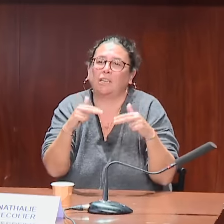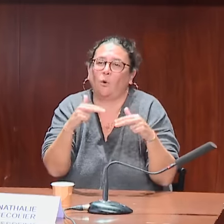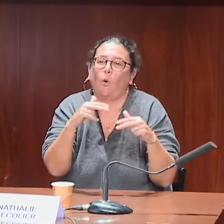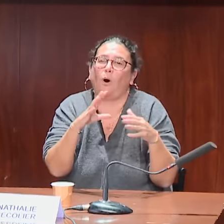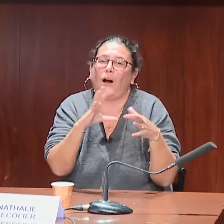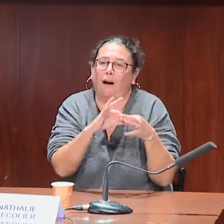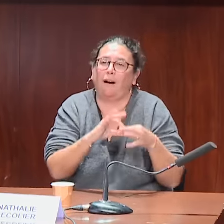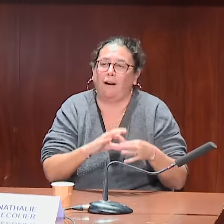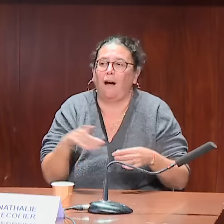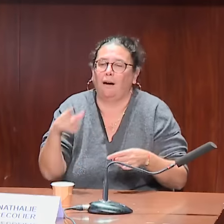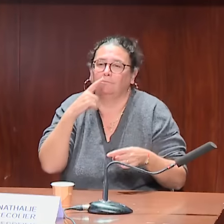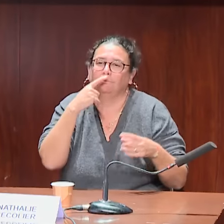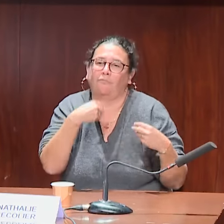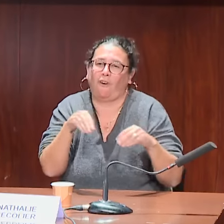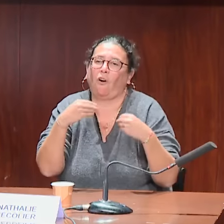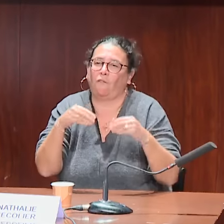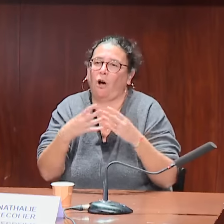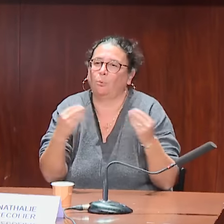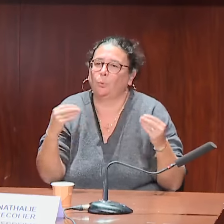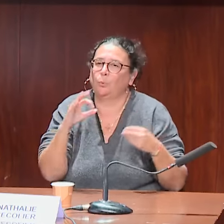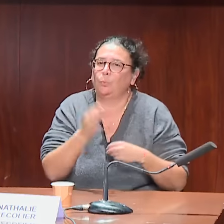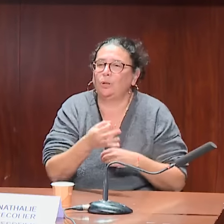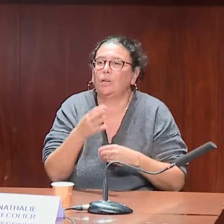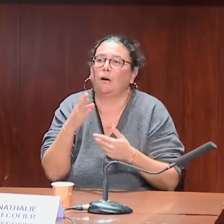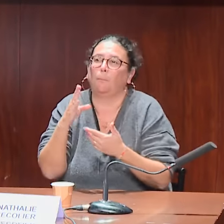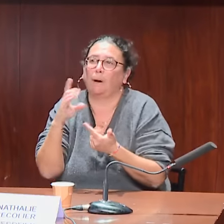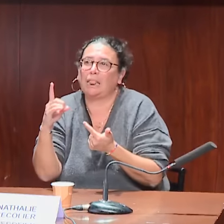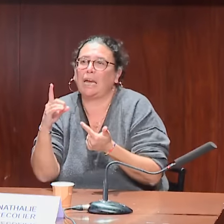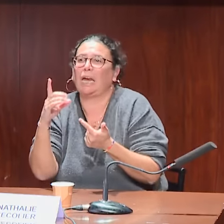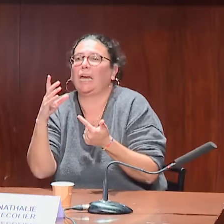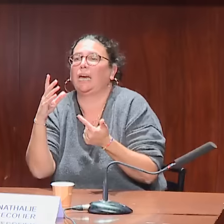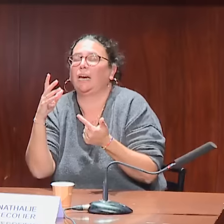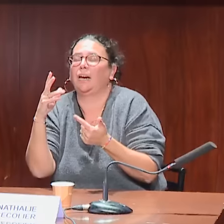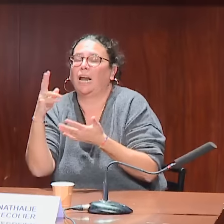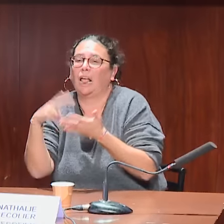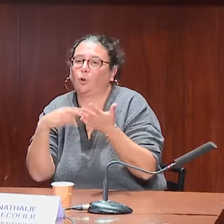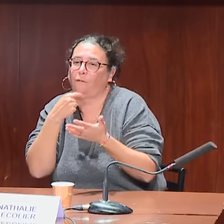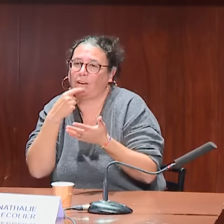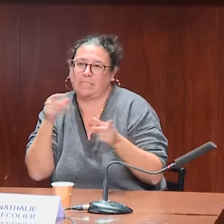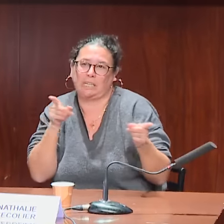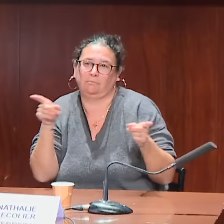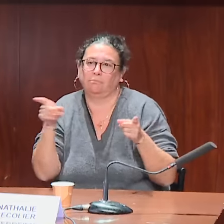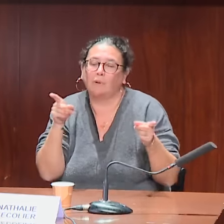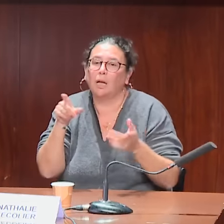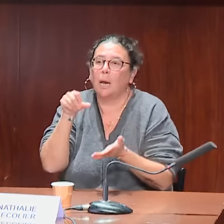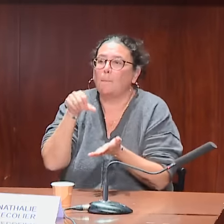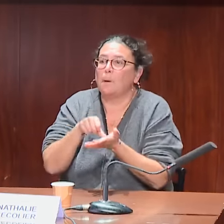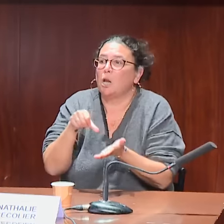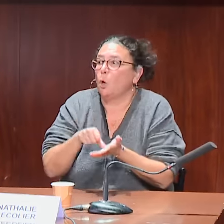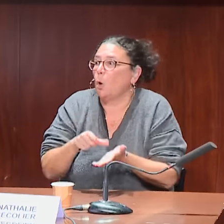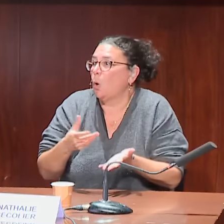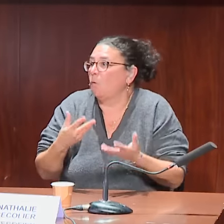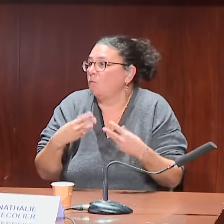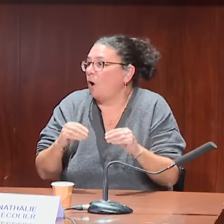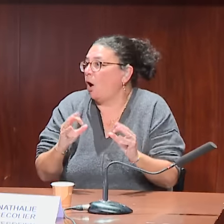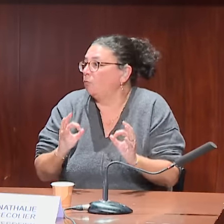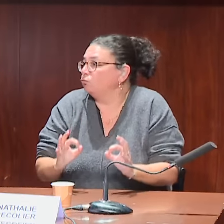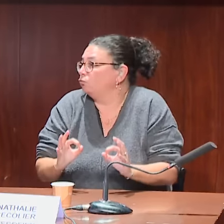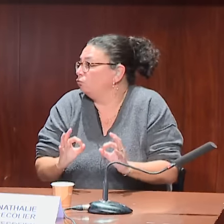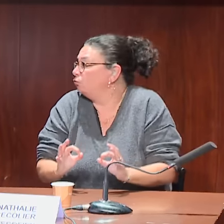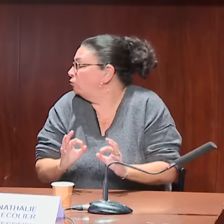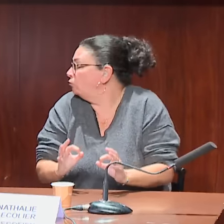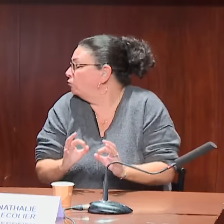signants et qui avaient une préférence plus pour des ouvrages avec support vidéo ou des